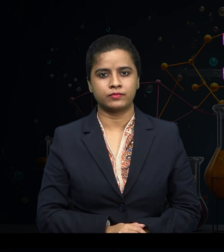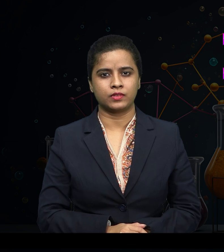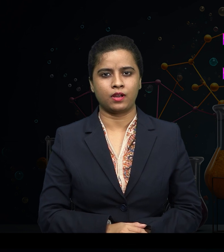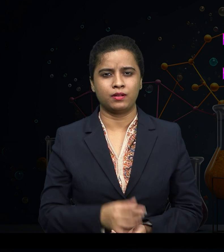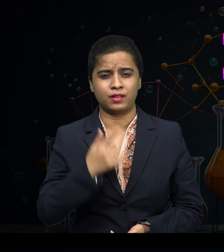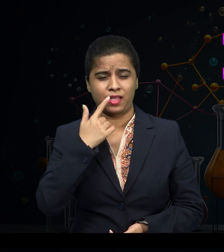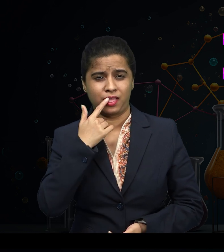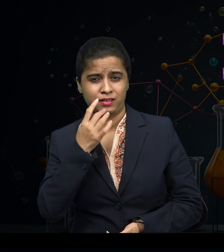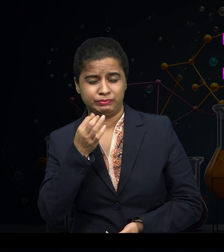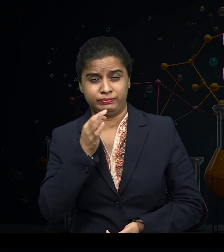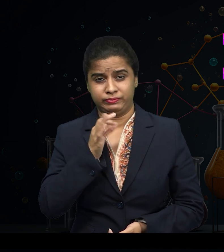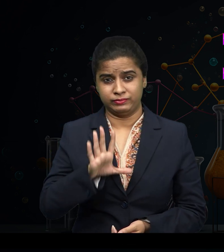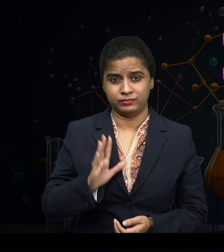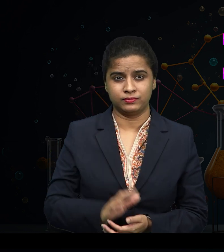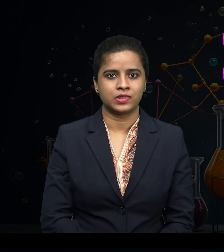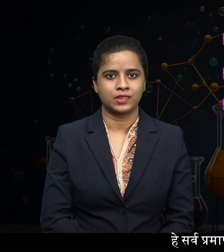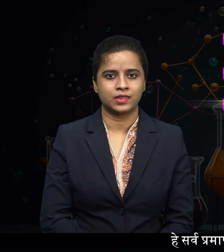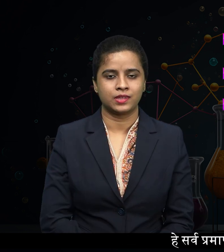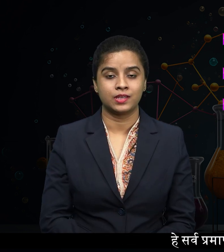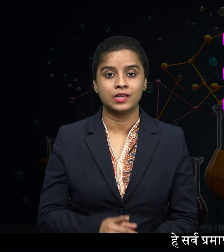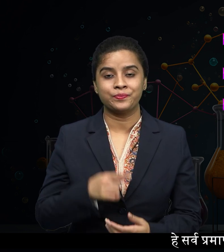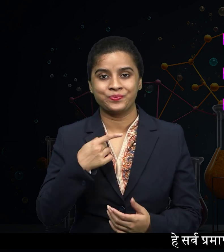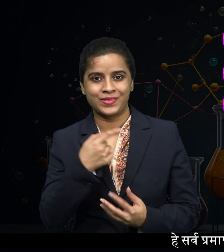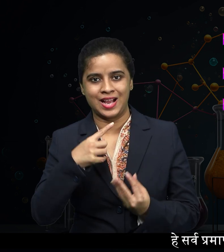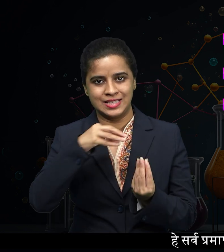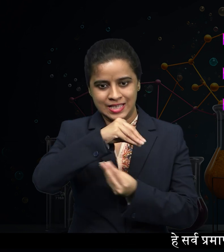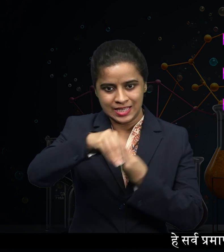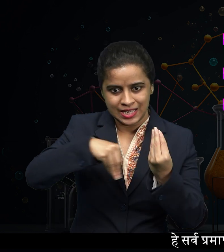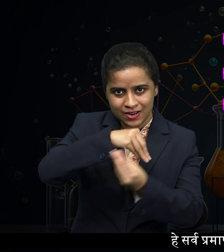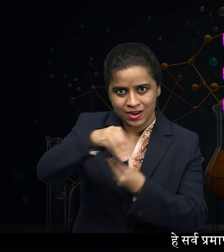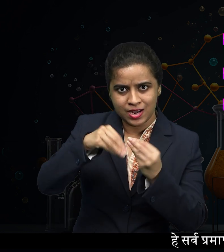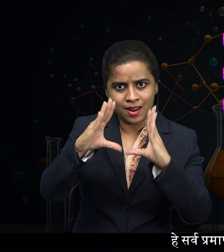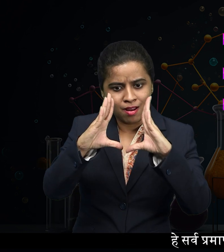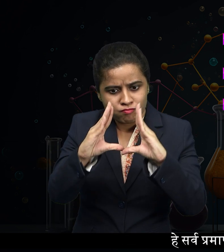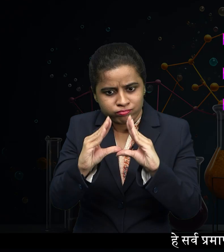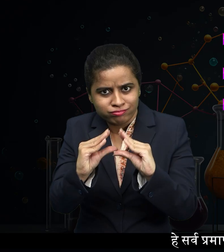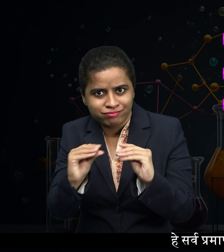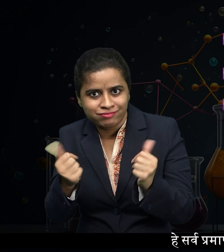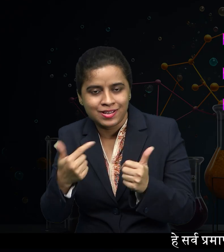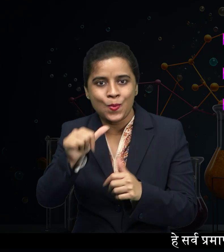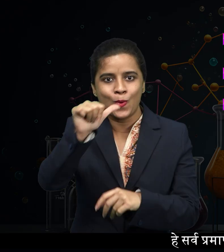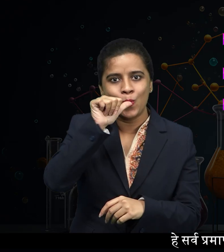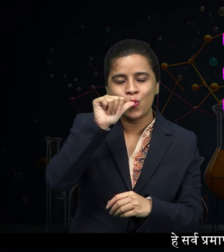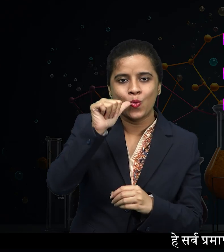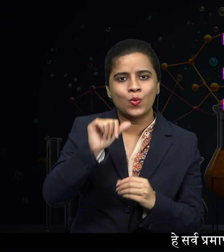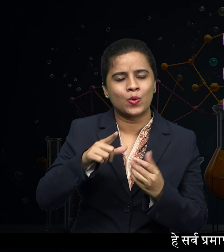ते आंबट आहे. हे सर्व प्रमाणात पाण्याने मिसळता येते.